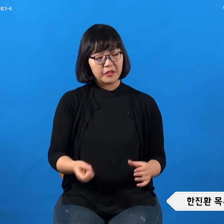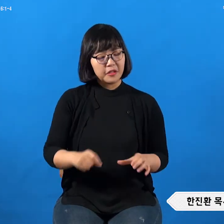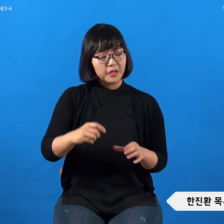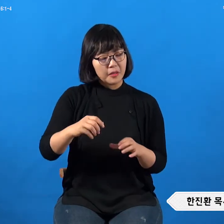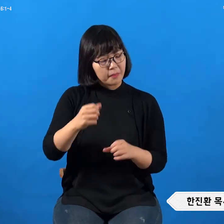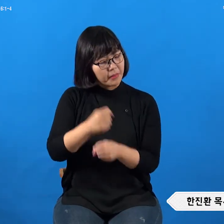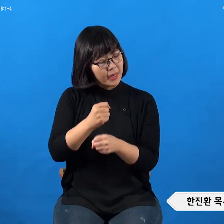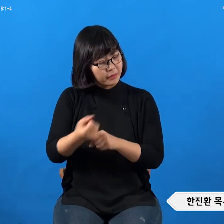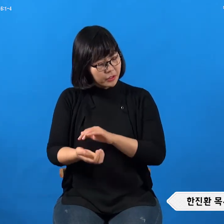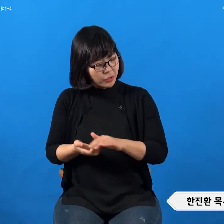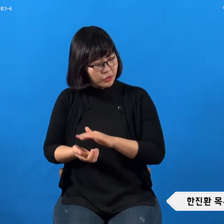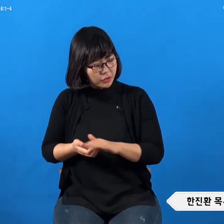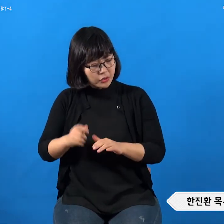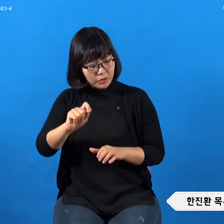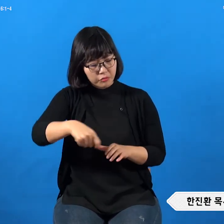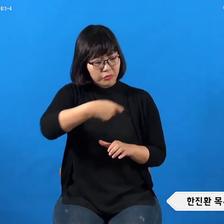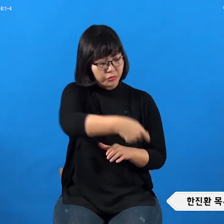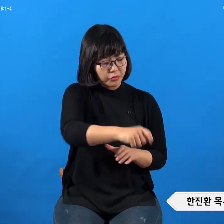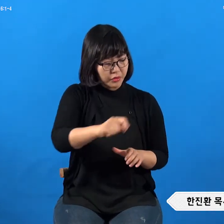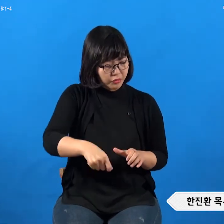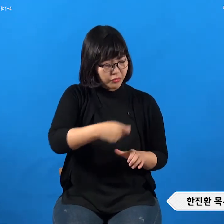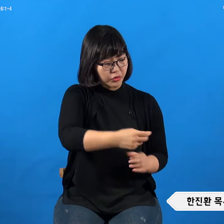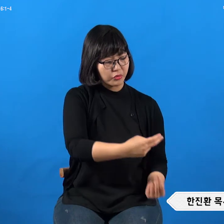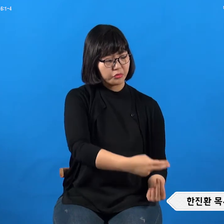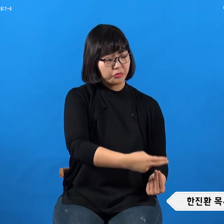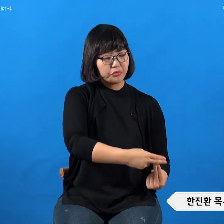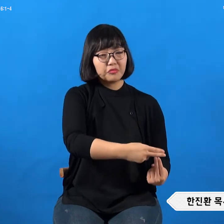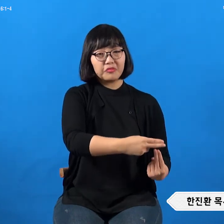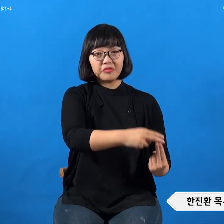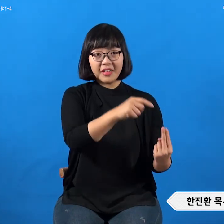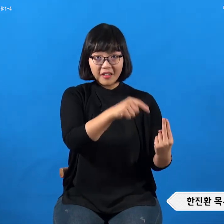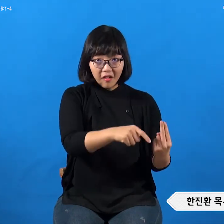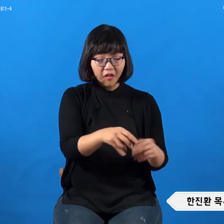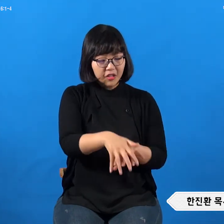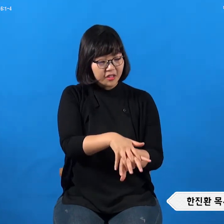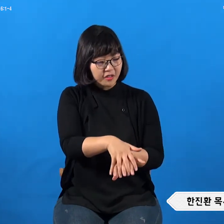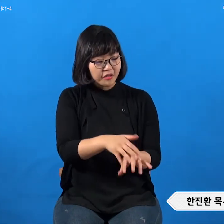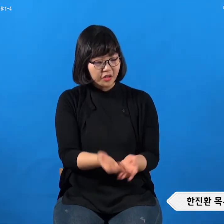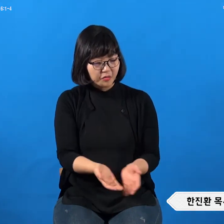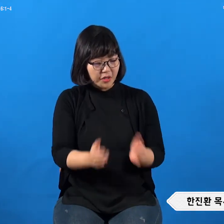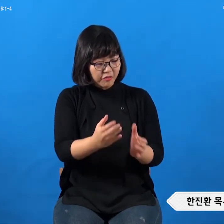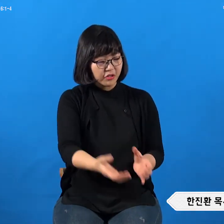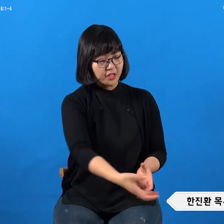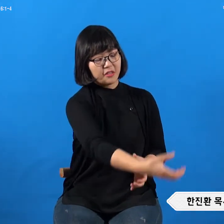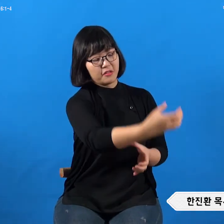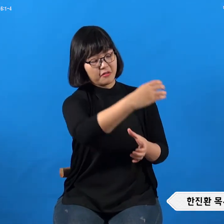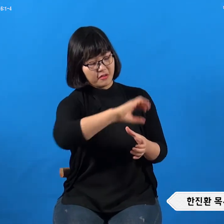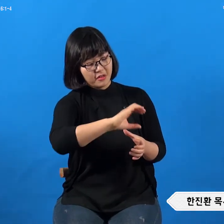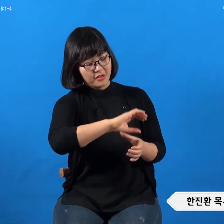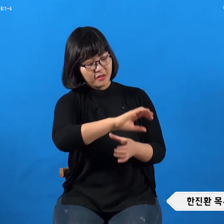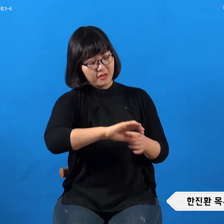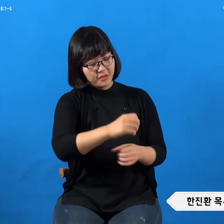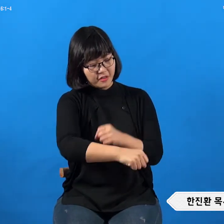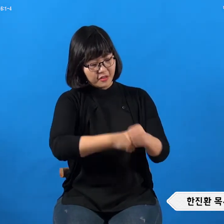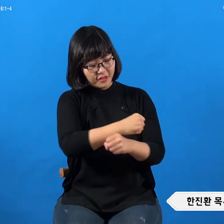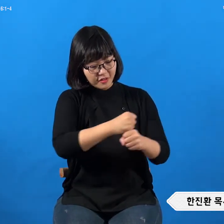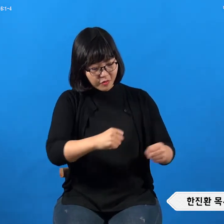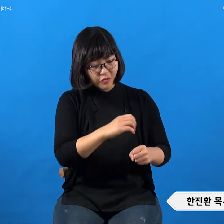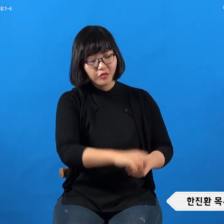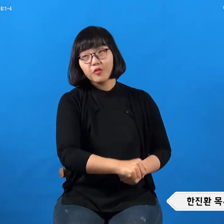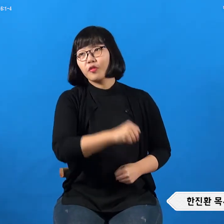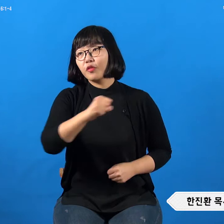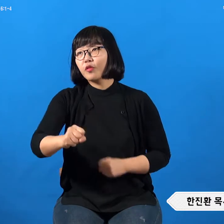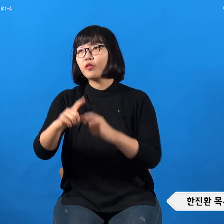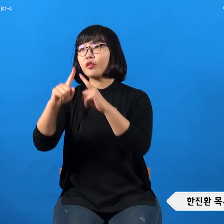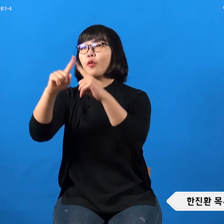그 쌀을 성미 자루에 옮겨 담습니다. 그리고 주일 아침이면 그 자루를 가지고 가서 교회